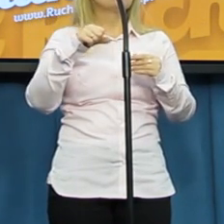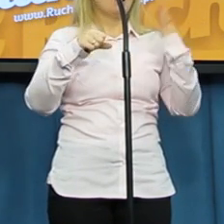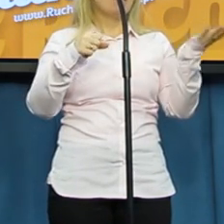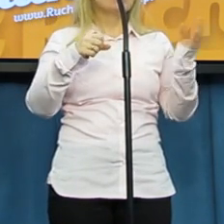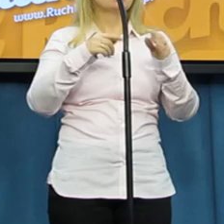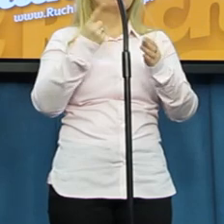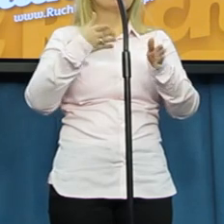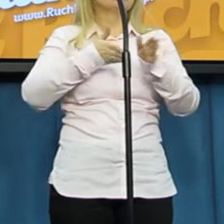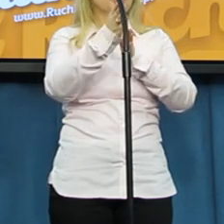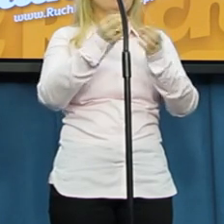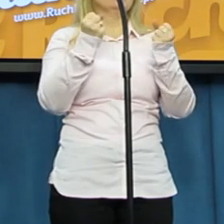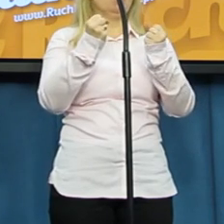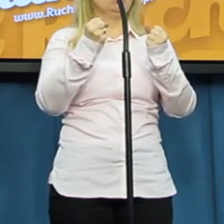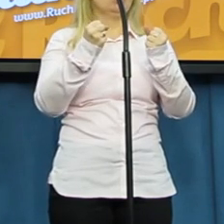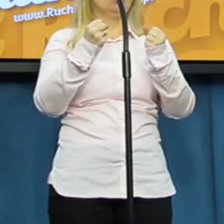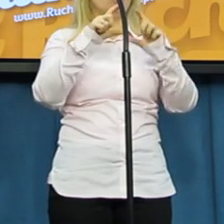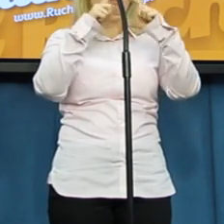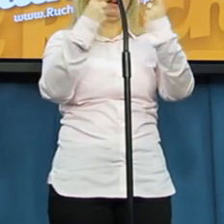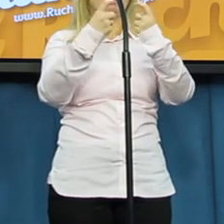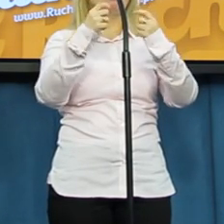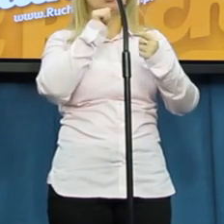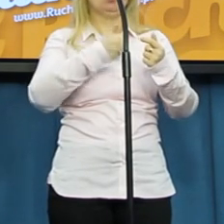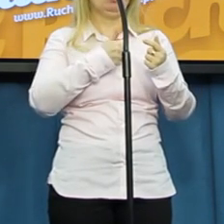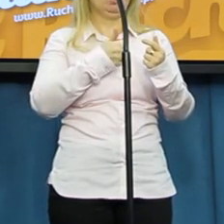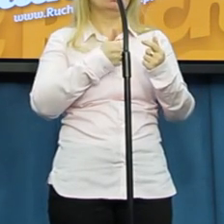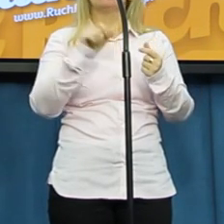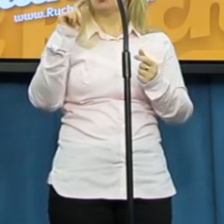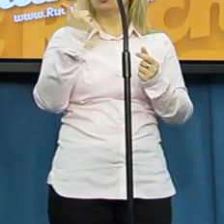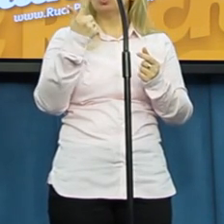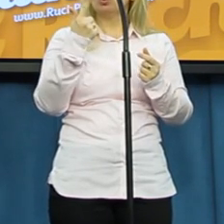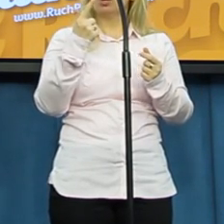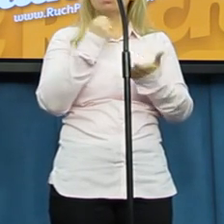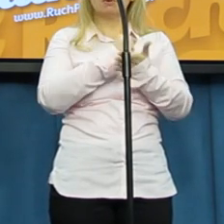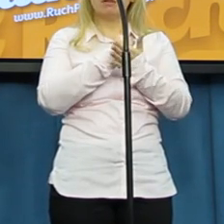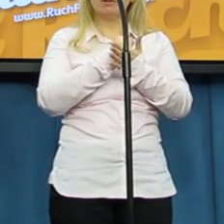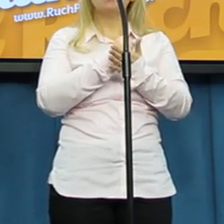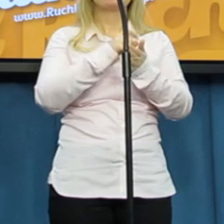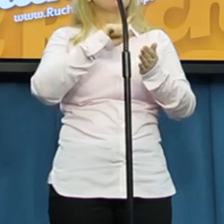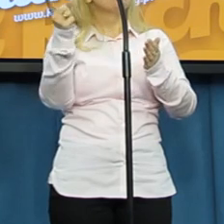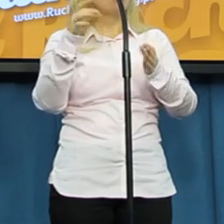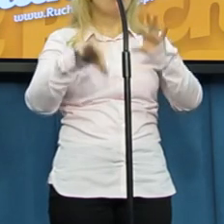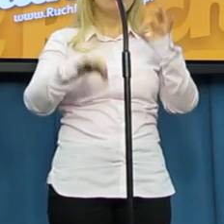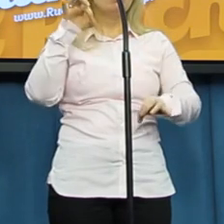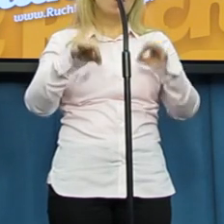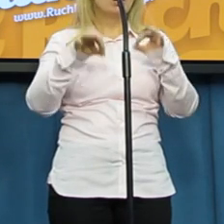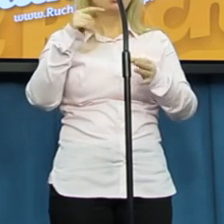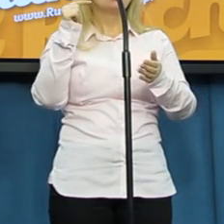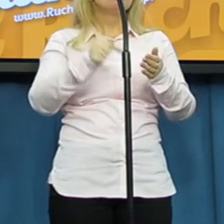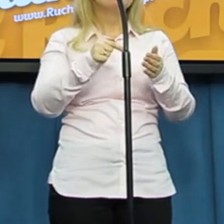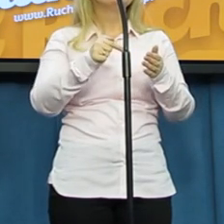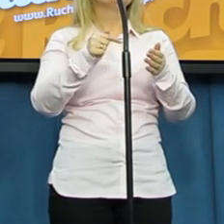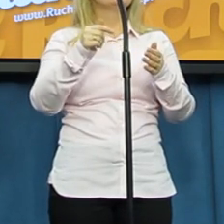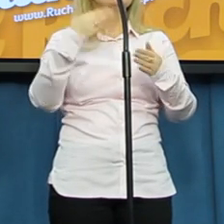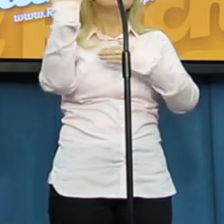lewicę w Parlamencie Europejskim wzmocnić. I druga rzecz jest taka. Otóż musi również po tych wyborach zakończyć się to XIX-wieczne